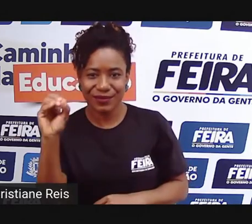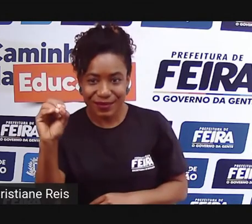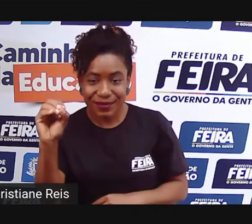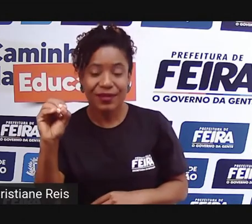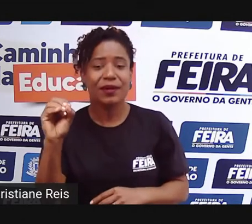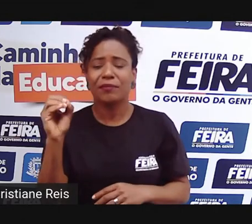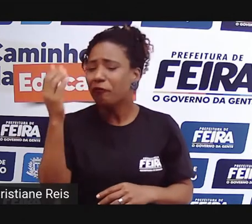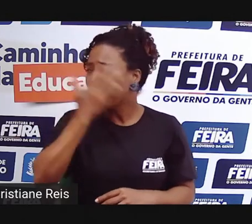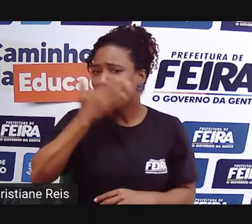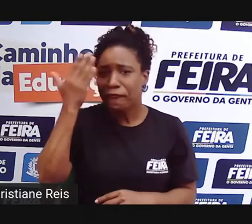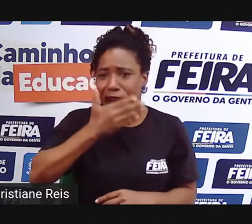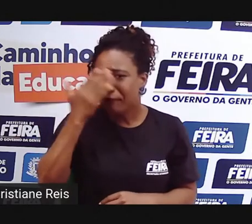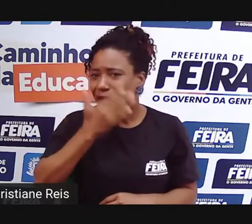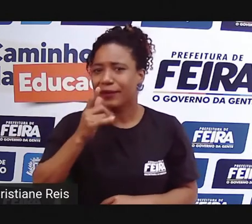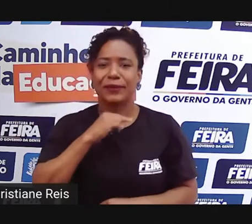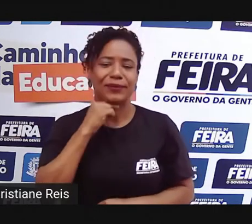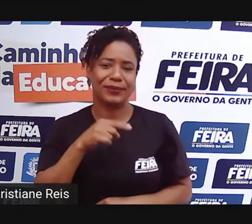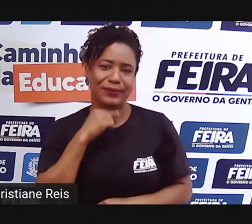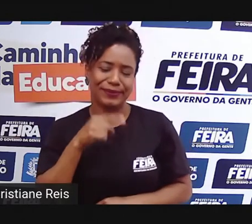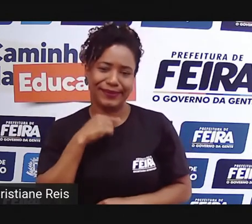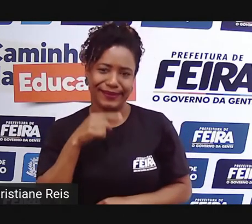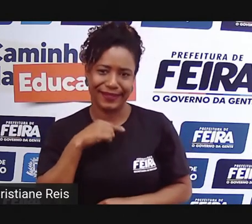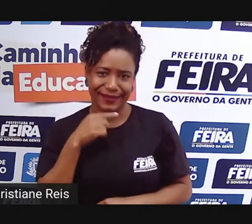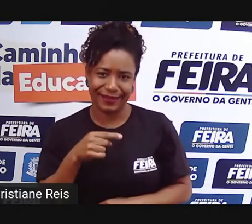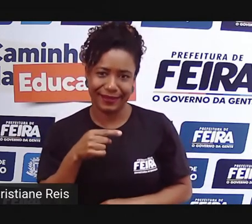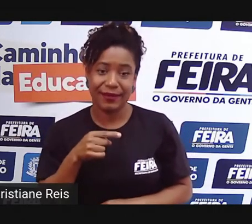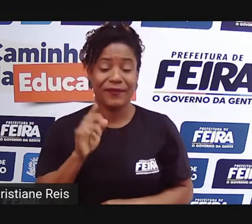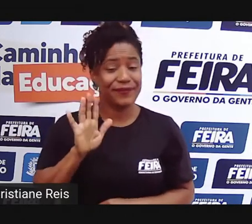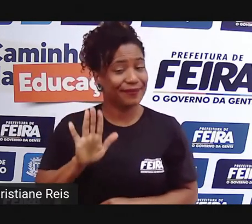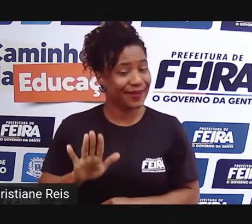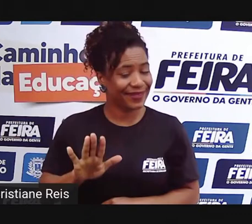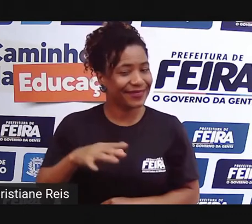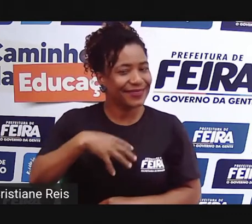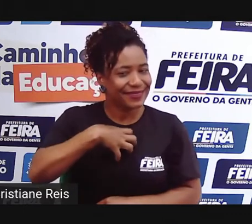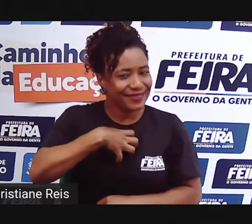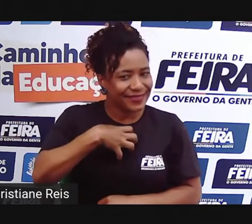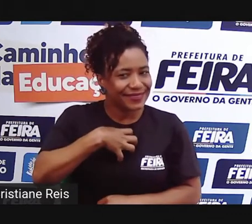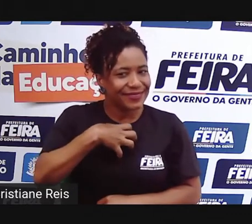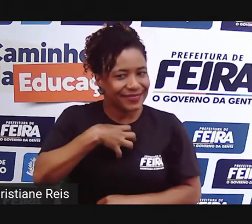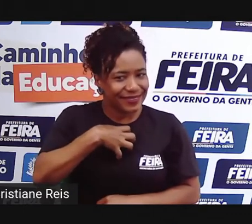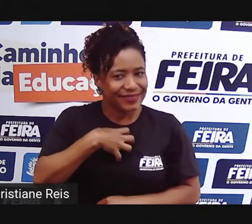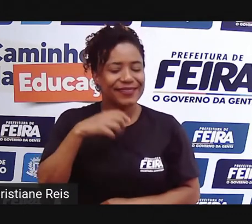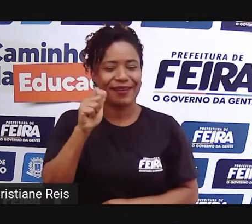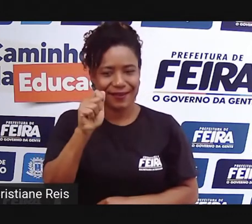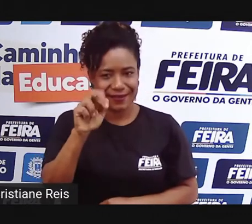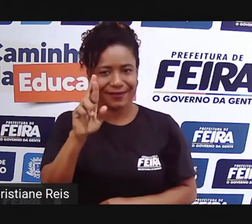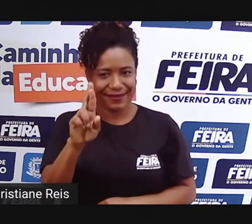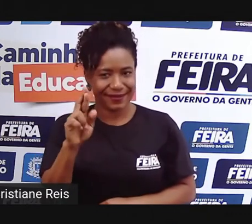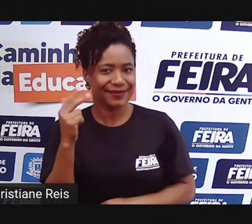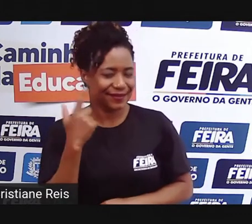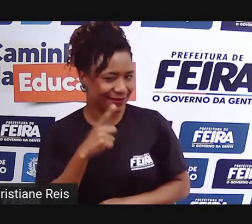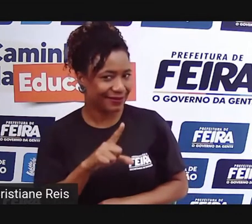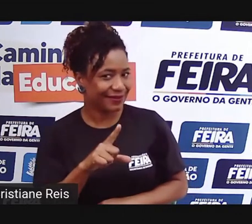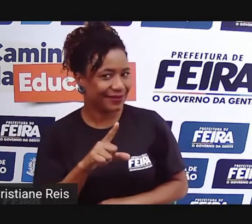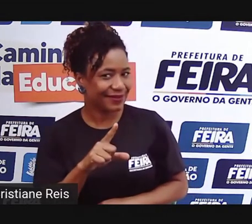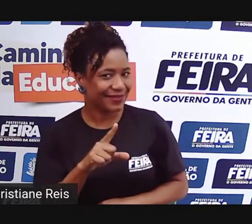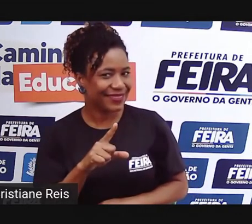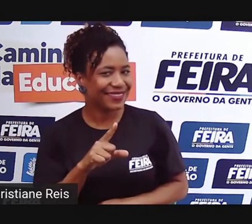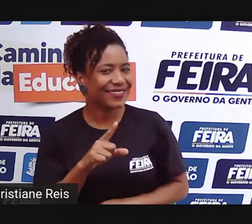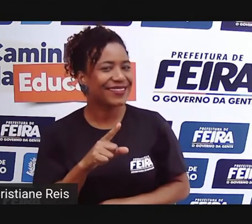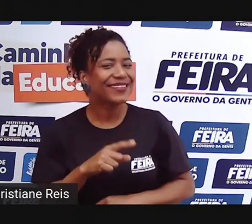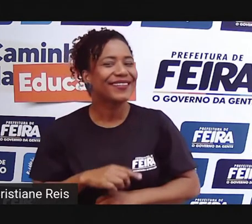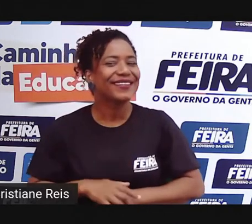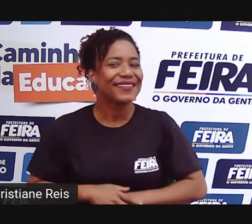com os nossos olhos. Mas a gente consegue sentir esse ar, não consegue, meninada? Quem